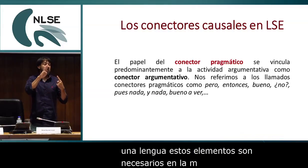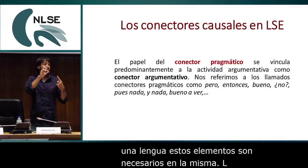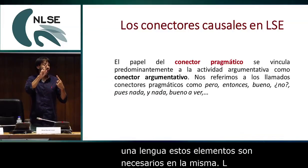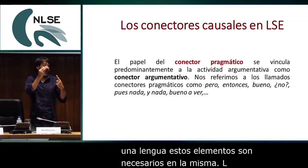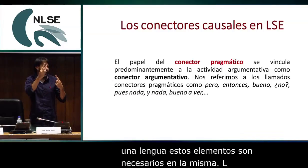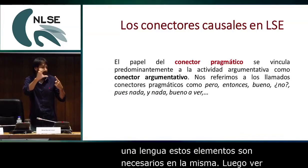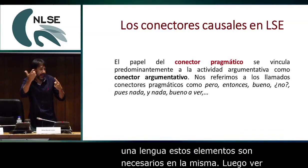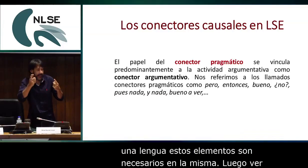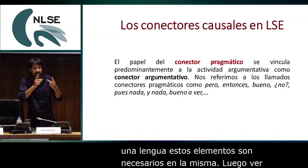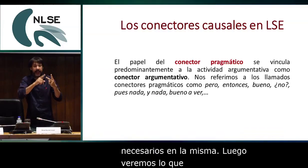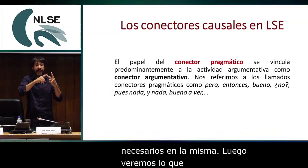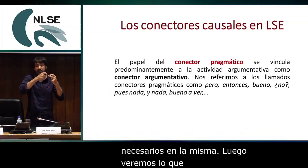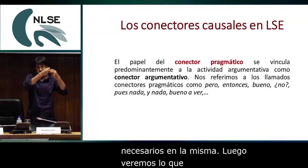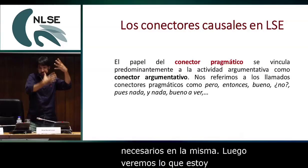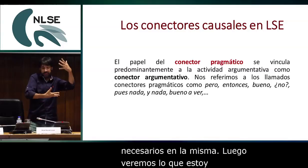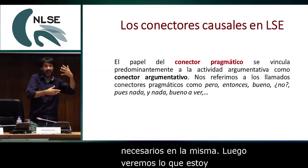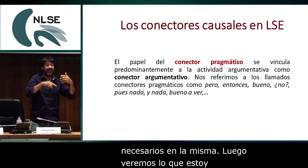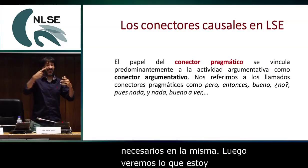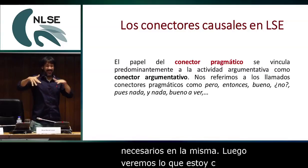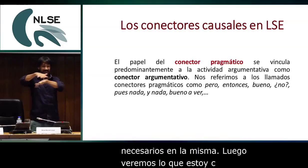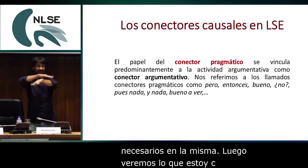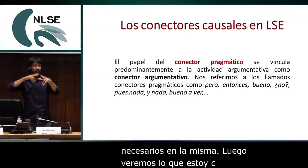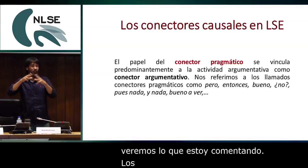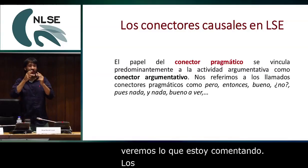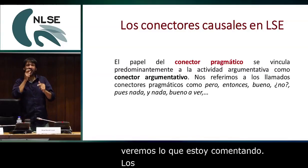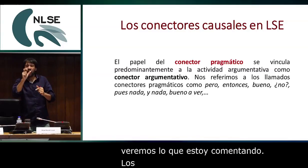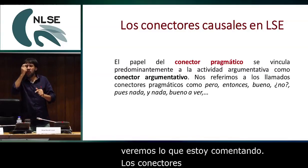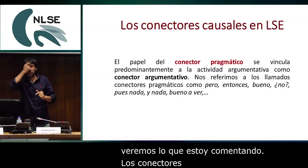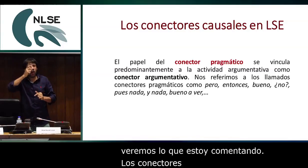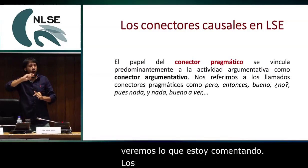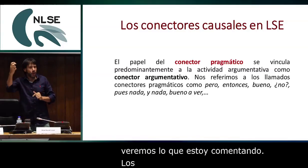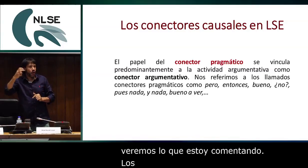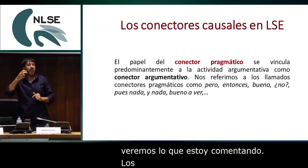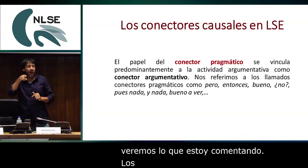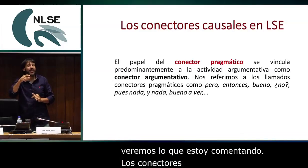Los conectores pragmáticos, como pueden ser el por qué, etcétera,